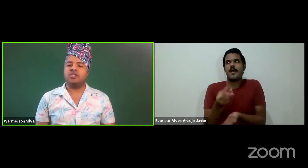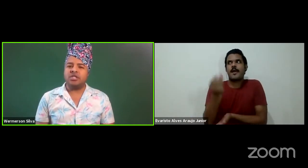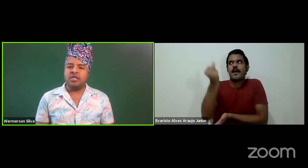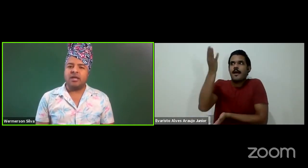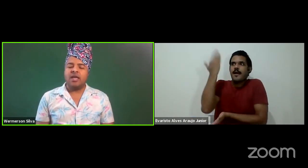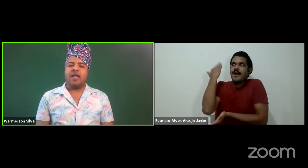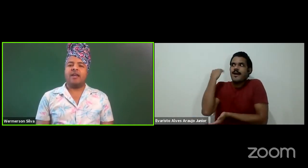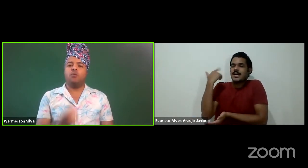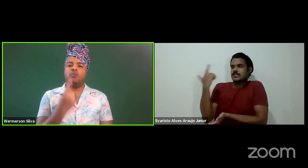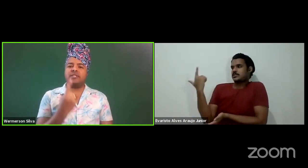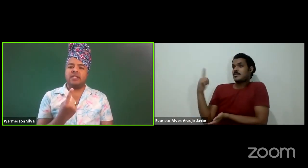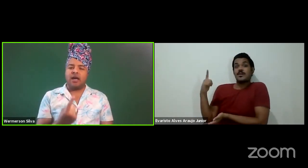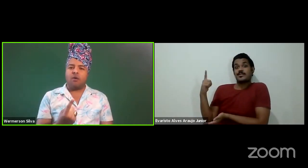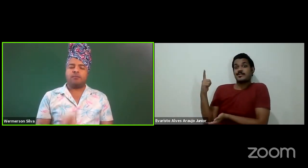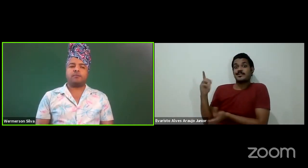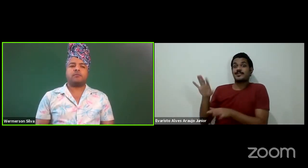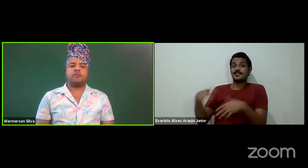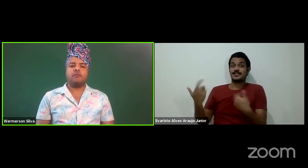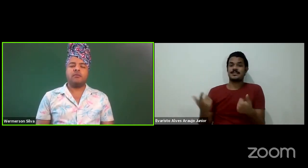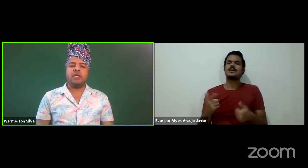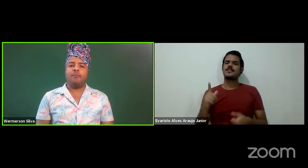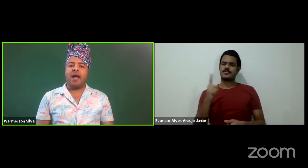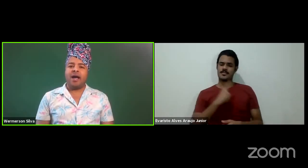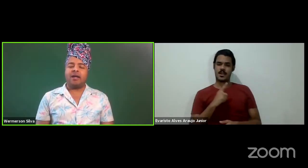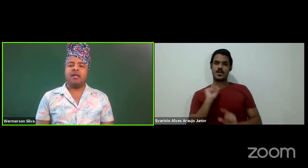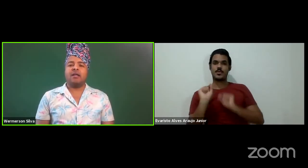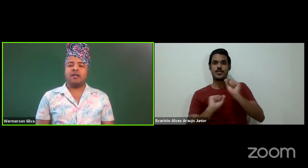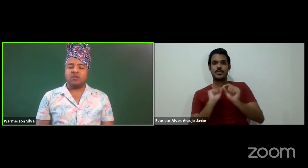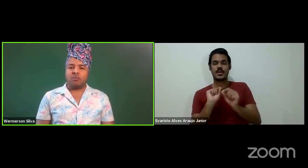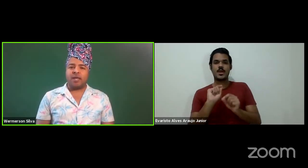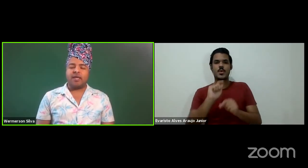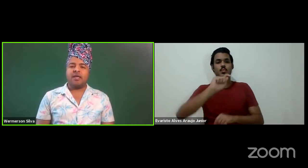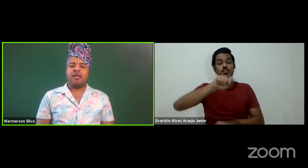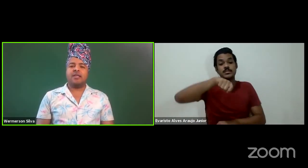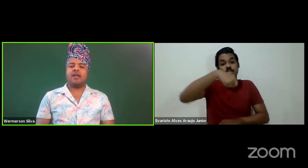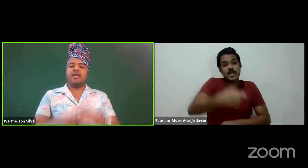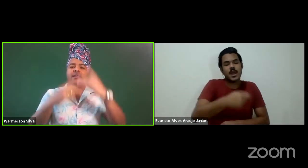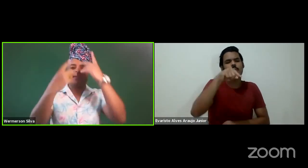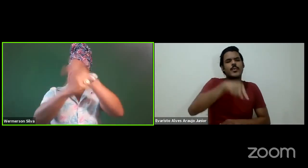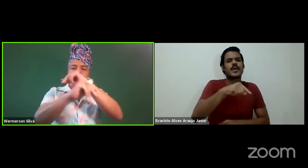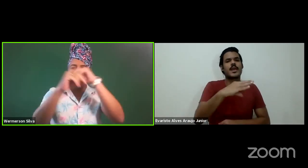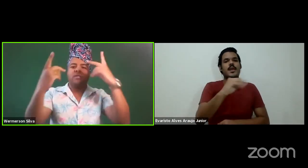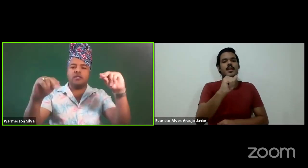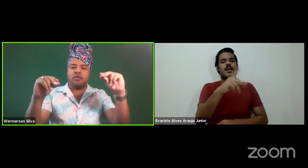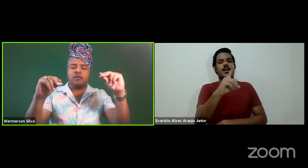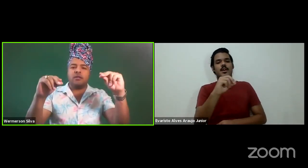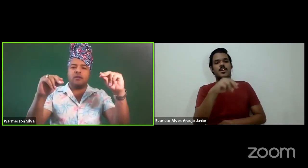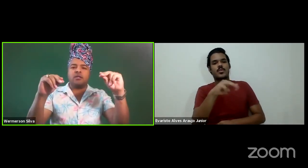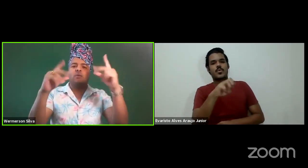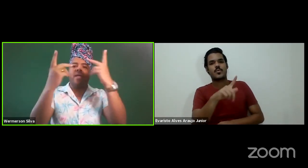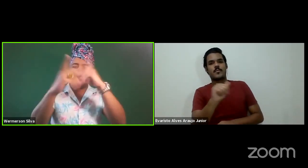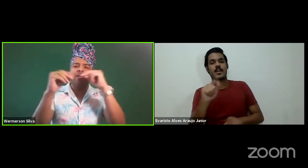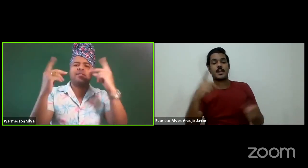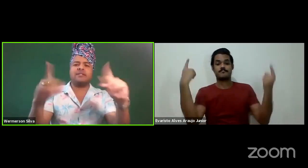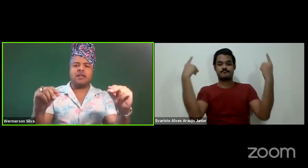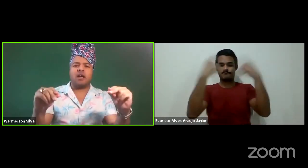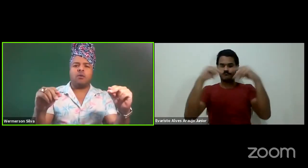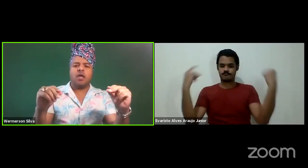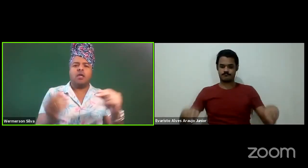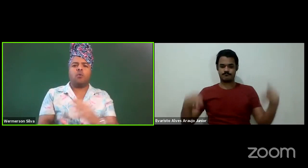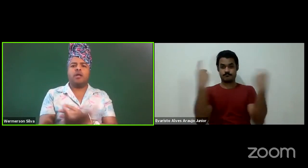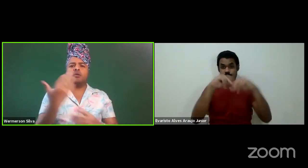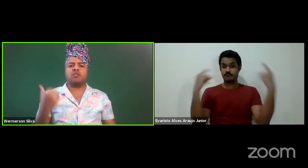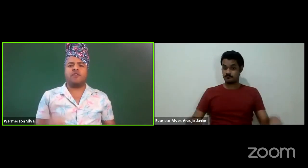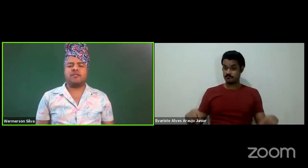que existia era um sinal para candomblé, que era esse sinal aqui. Então, era esse